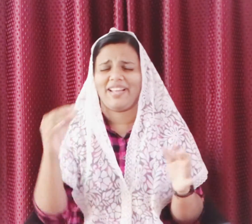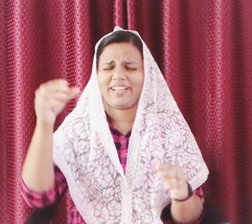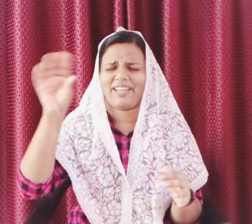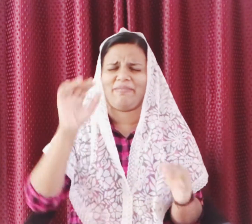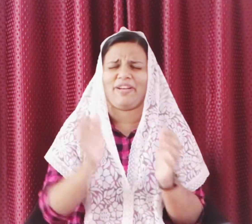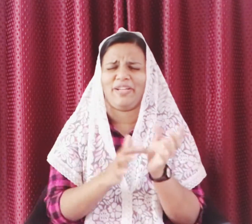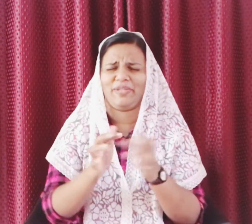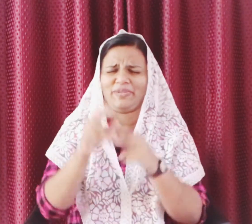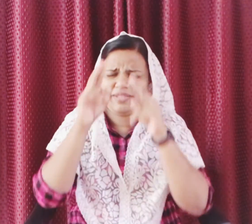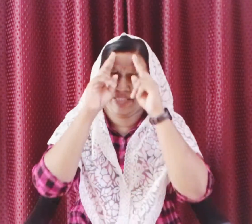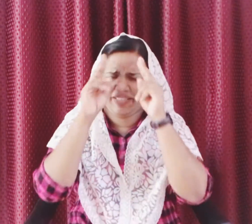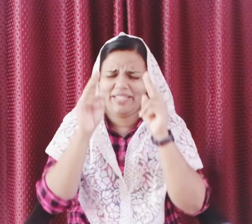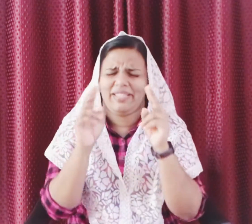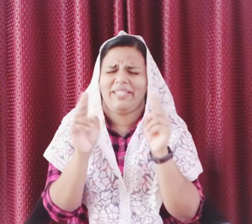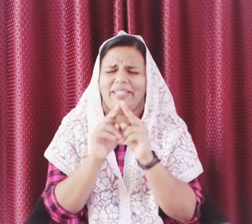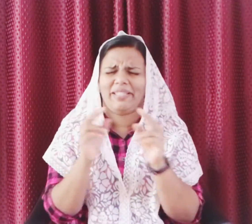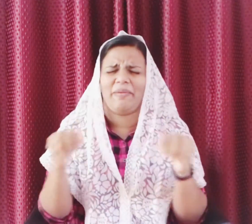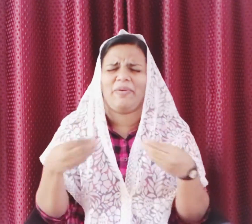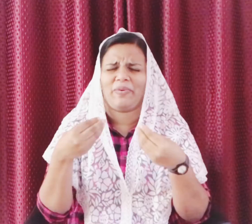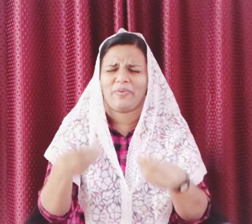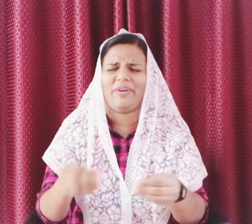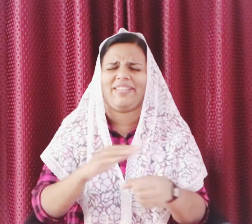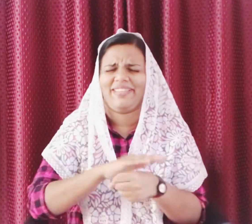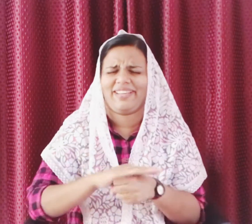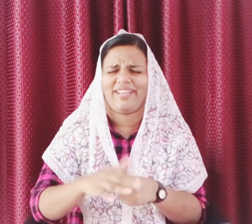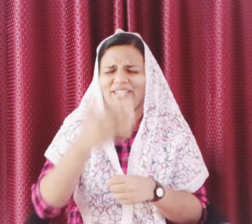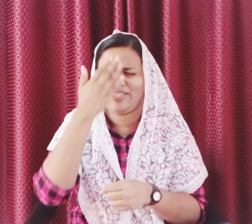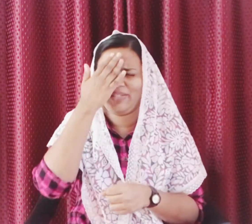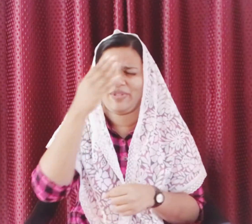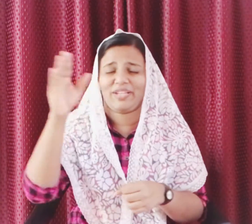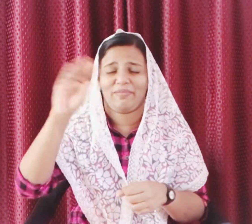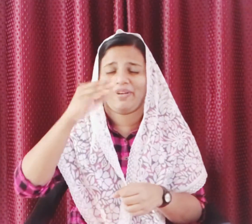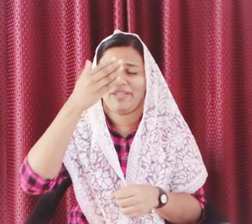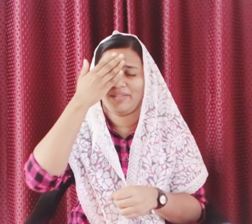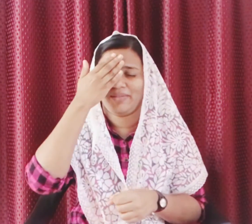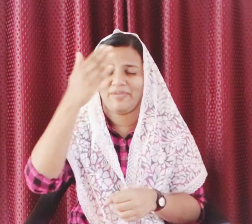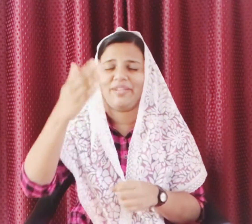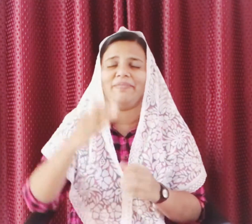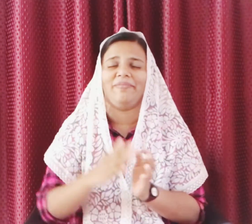കൃപയും വലിയ സമാധാനവും കൊണ്ട് തൻ്റെ കുഞ്ഞുങ്ങളെ നിറയ്ക്കുന്ന വൻ കൃപകൾക്കായി സ്തോത്രം ചെയ്യുന്ന കർത്താവെ,